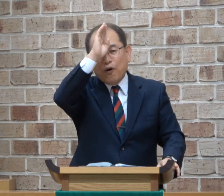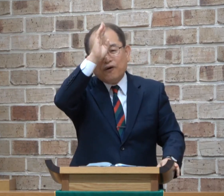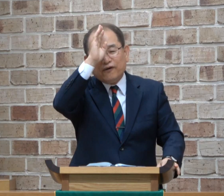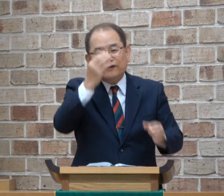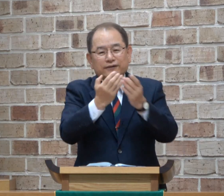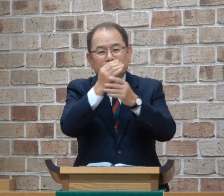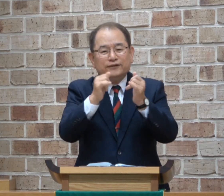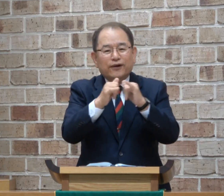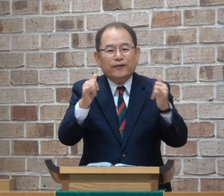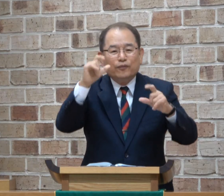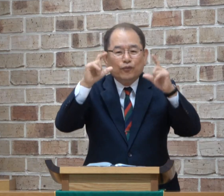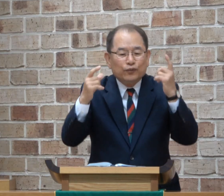모습입니다.